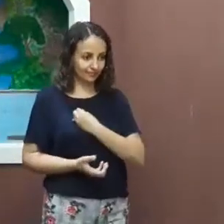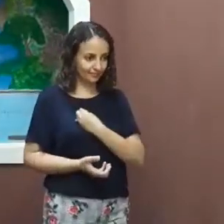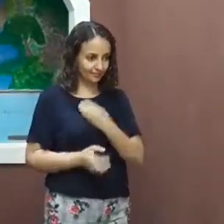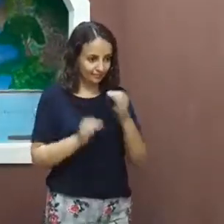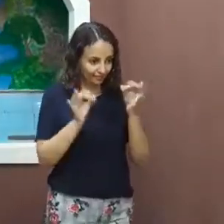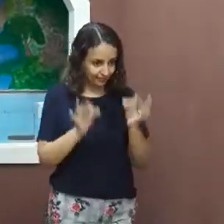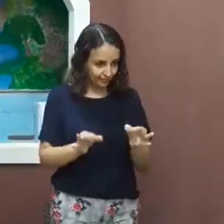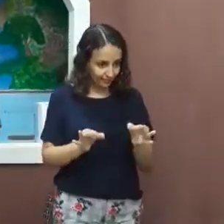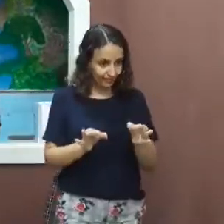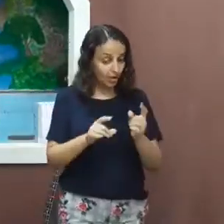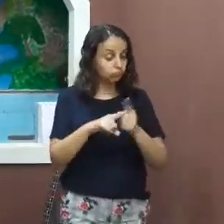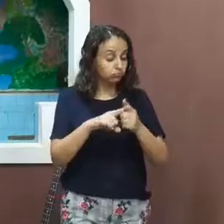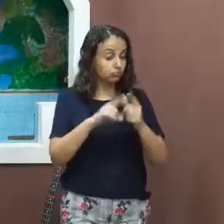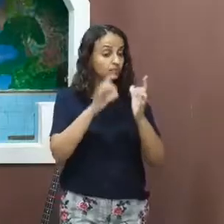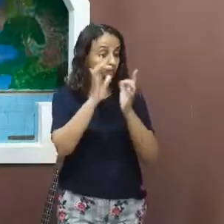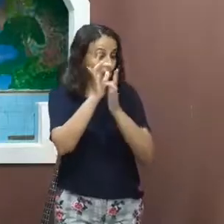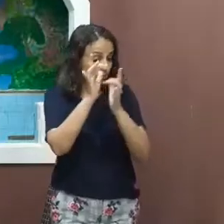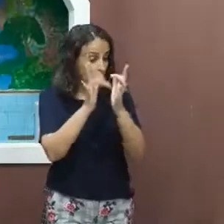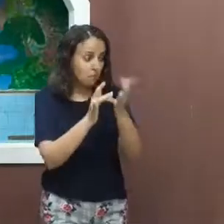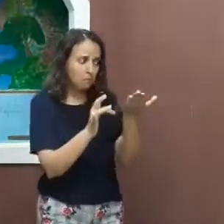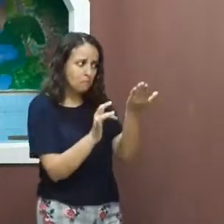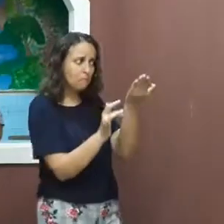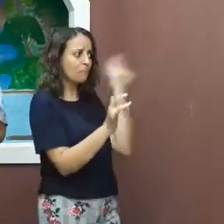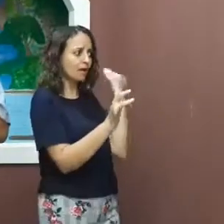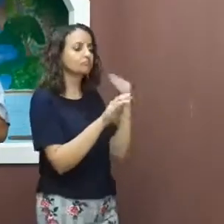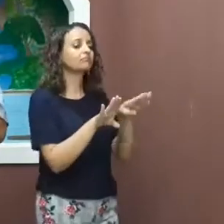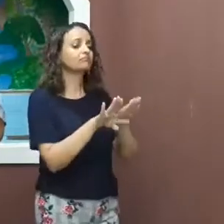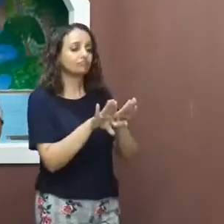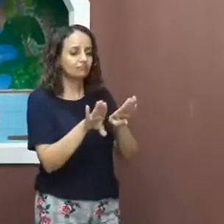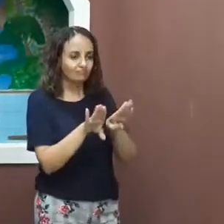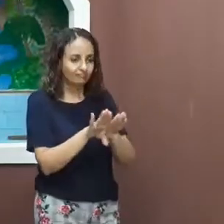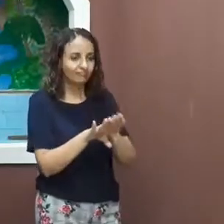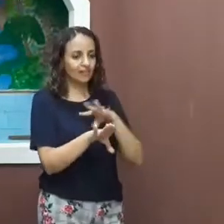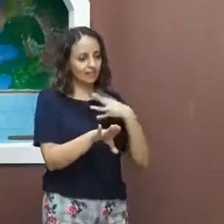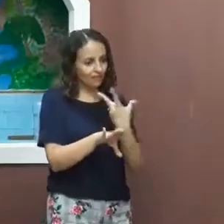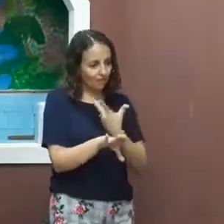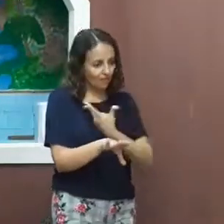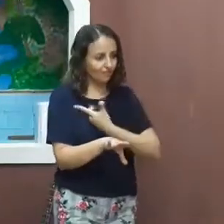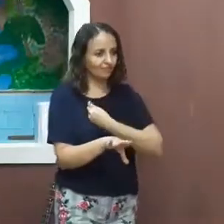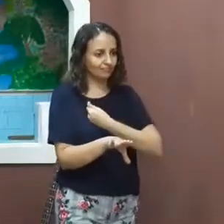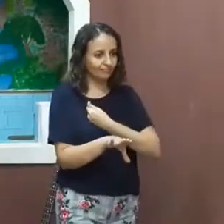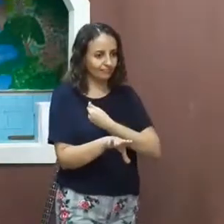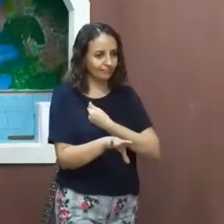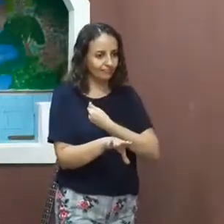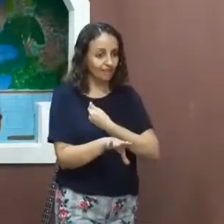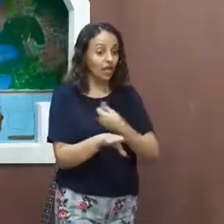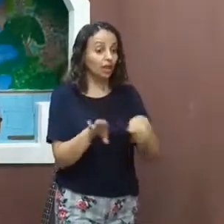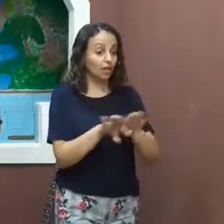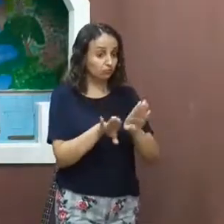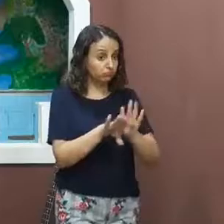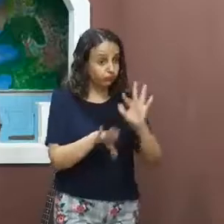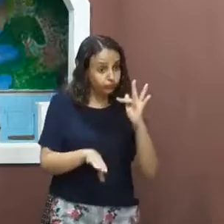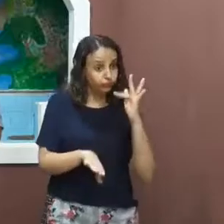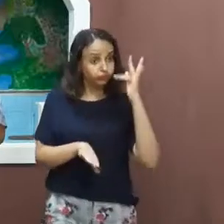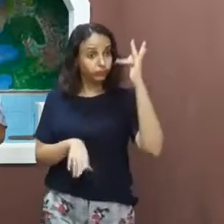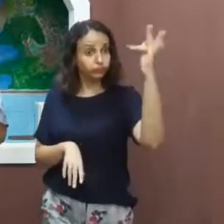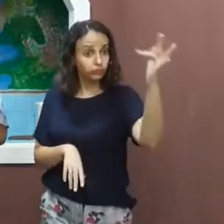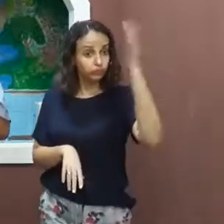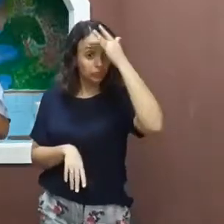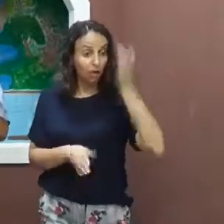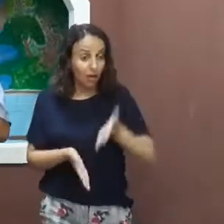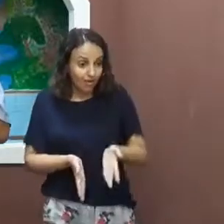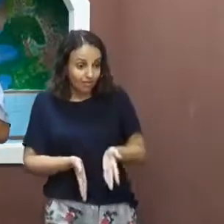vida dos nossos antepassados. Porque Jesus quer salvar a vida das pessoas que ainda vão nascer. Jesus veio a